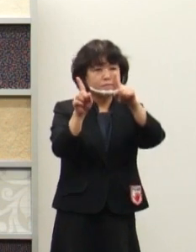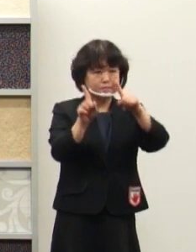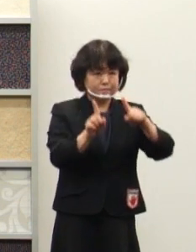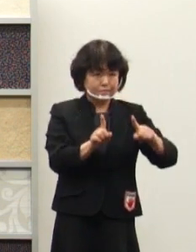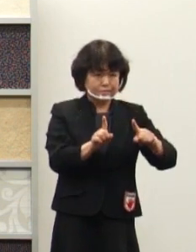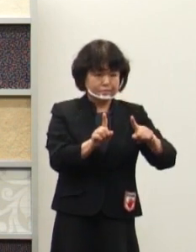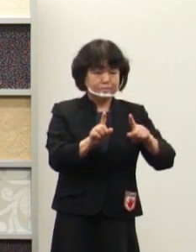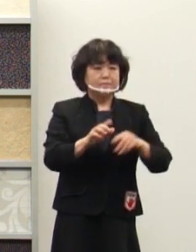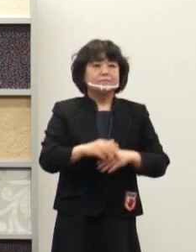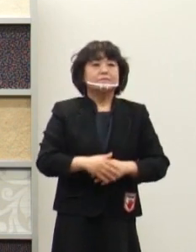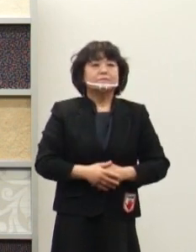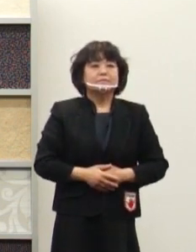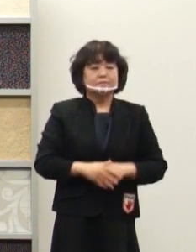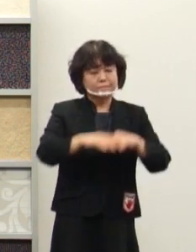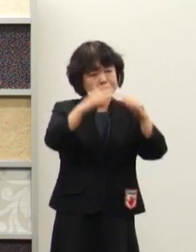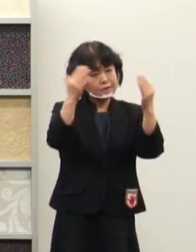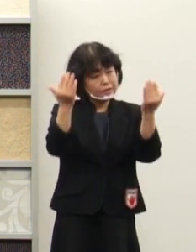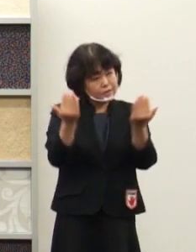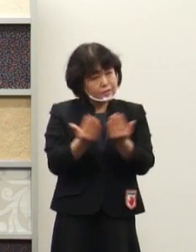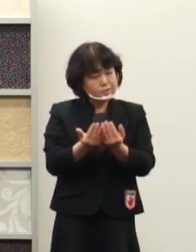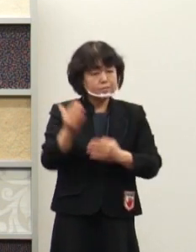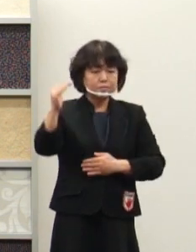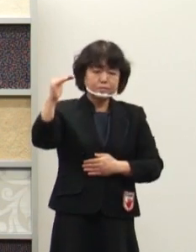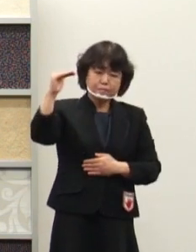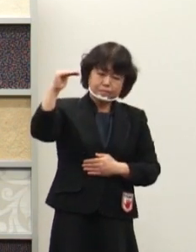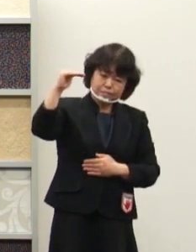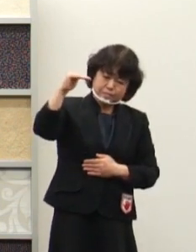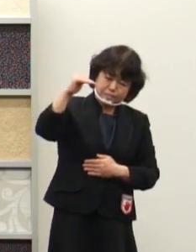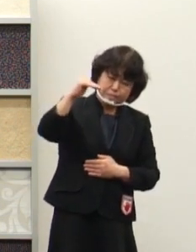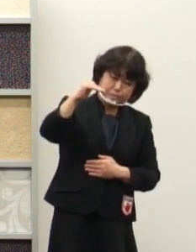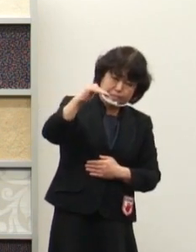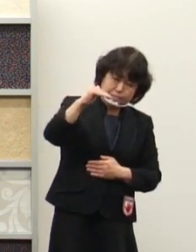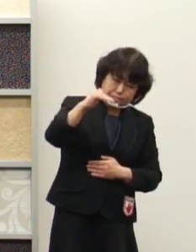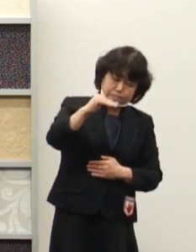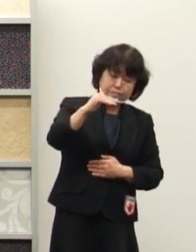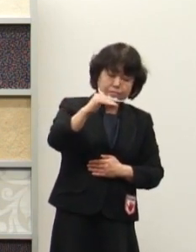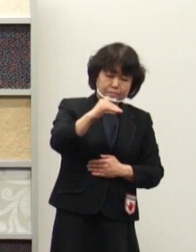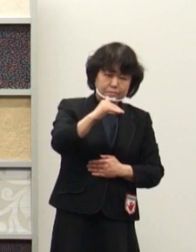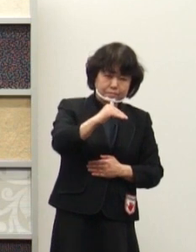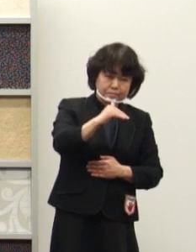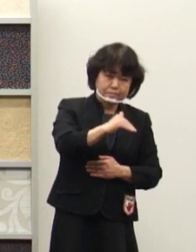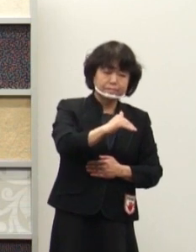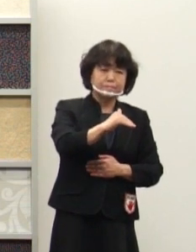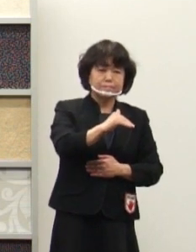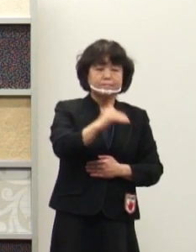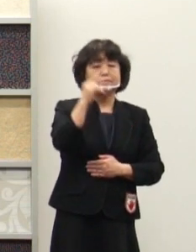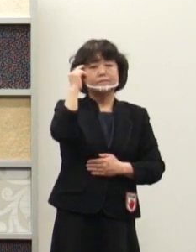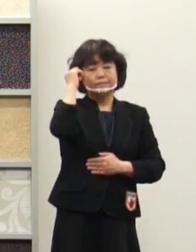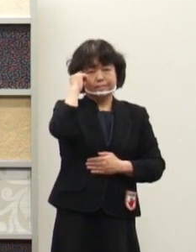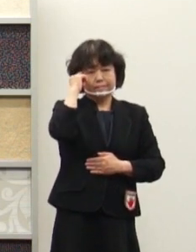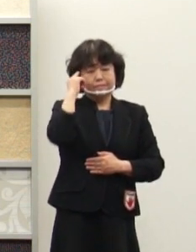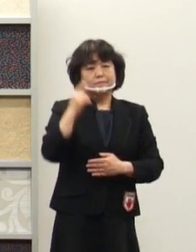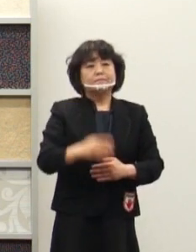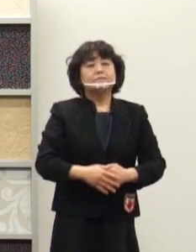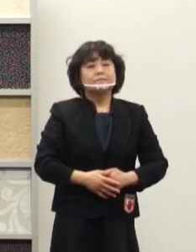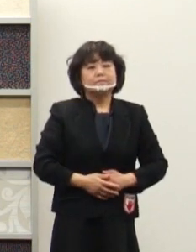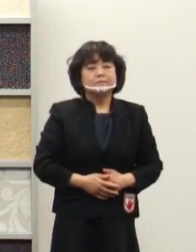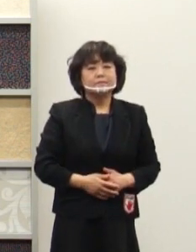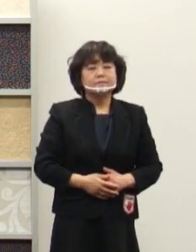ております。全体としては減少の方向に向かっているのではないかと、こう認識をしている次第であります